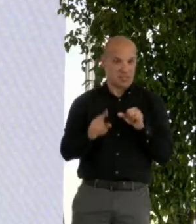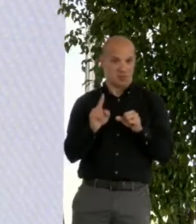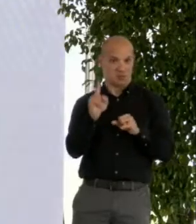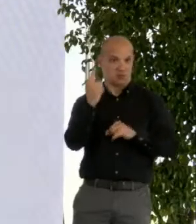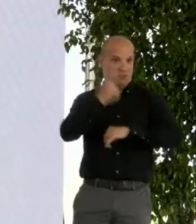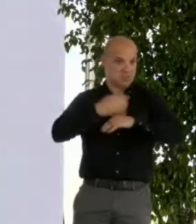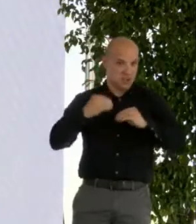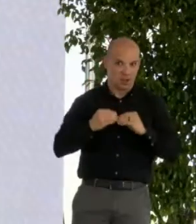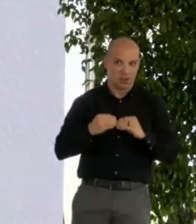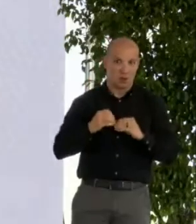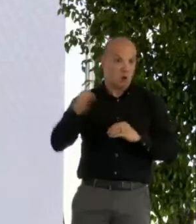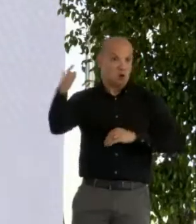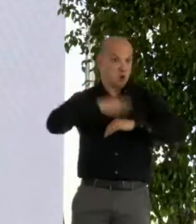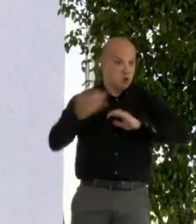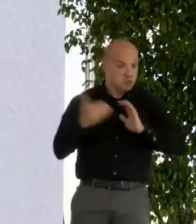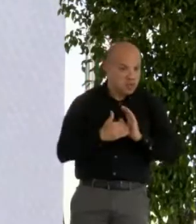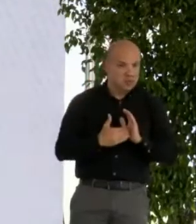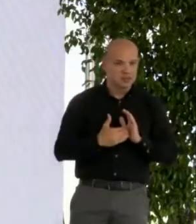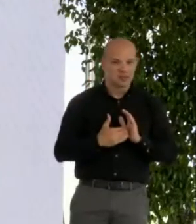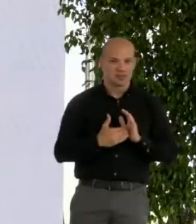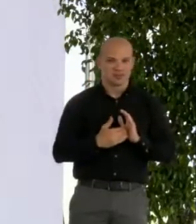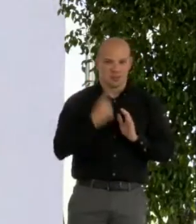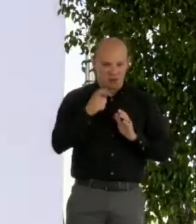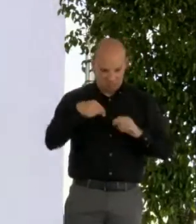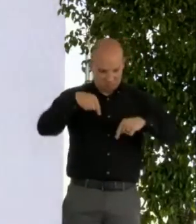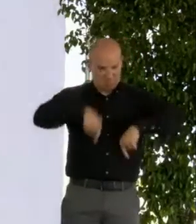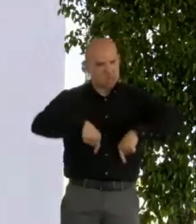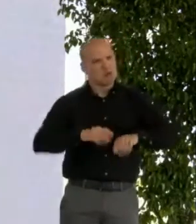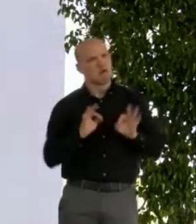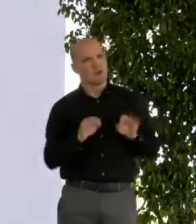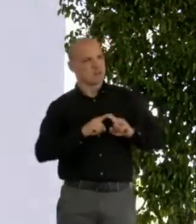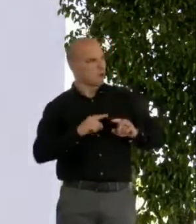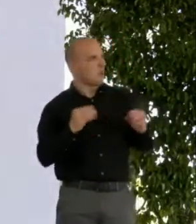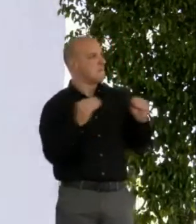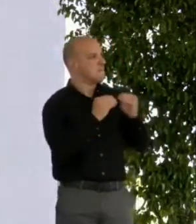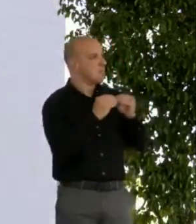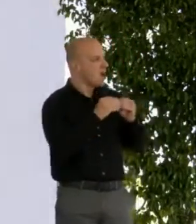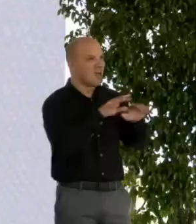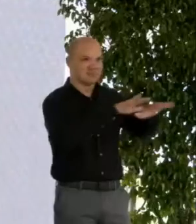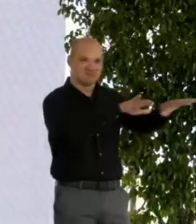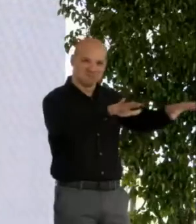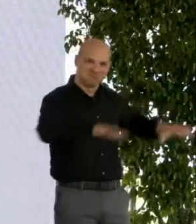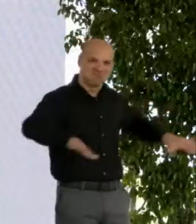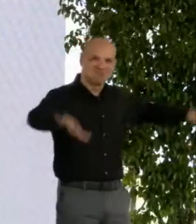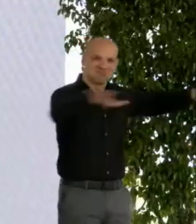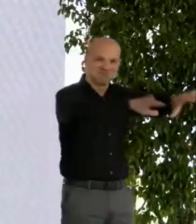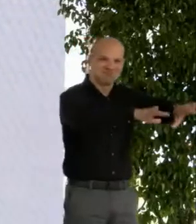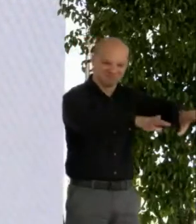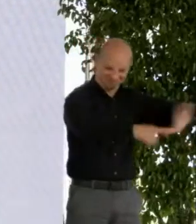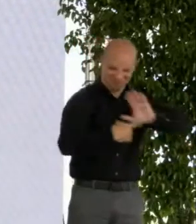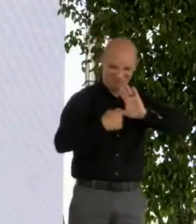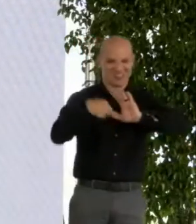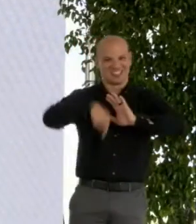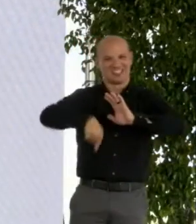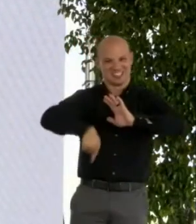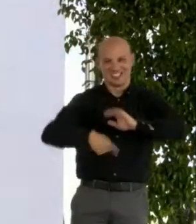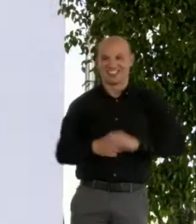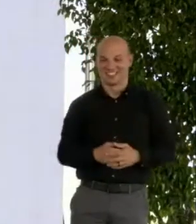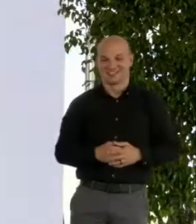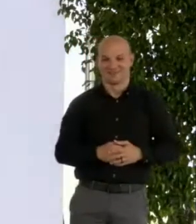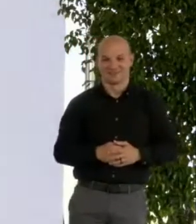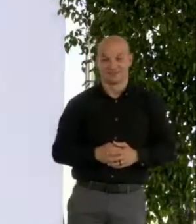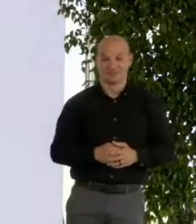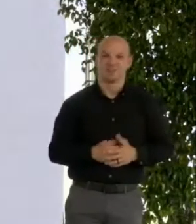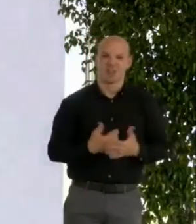porque tenemos mucho que ofrecer más allá de esta área. Así que, con esto, quiero presentar el